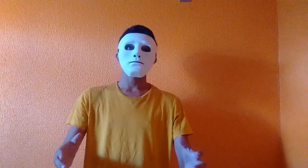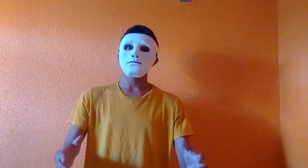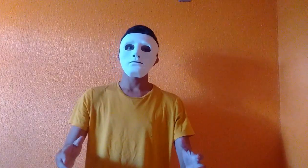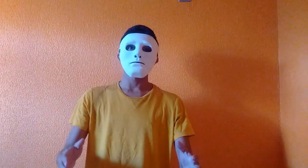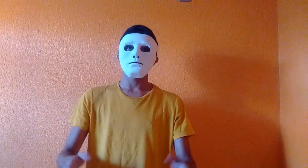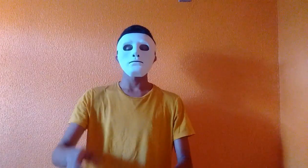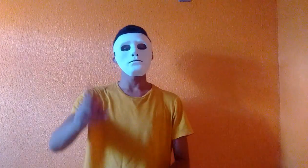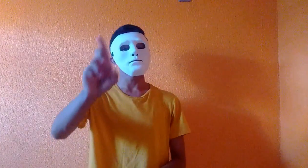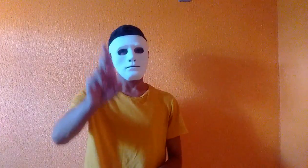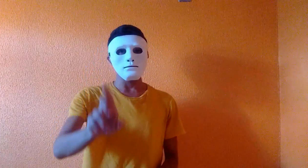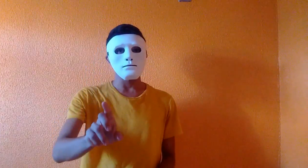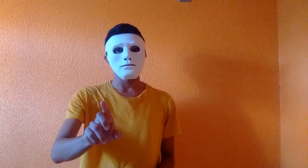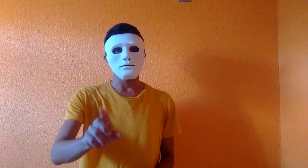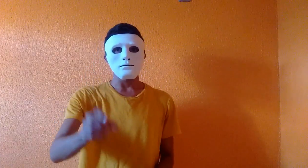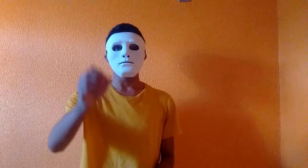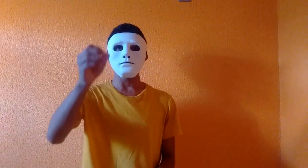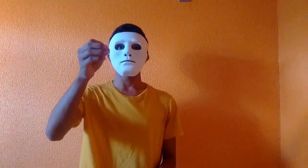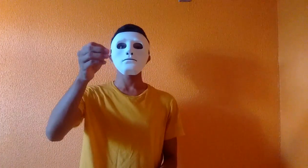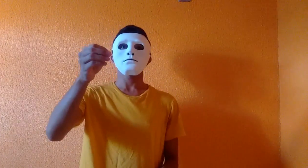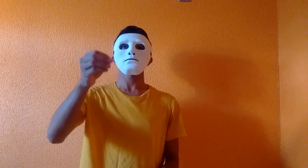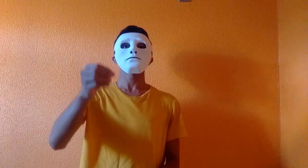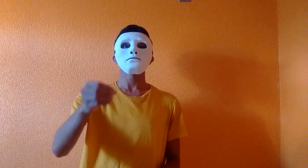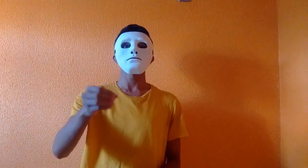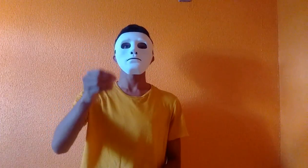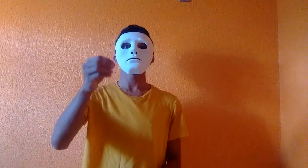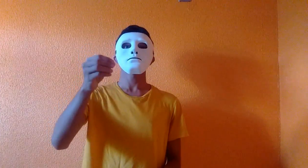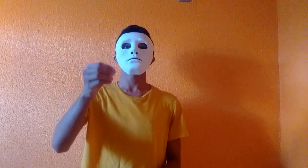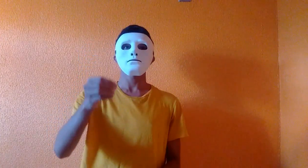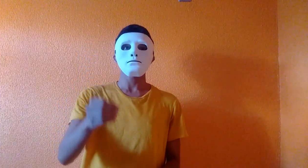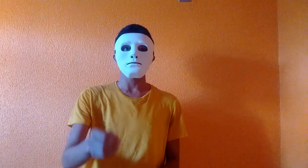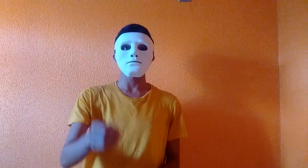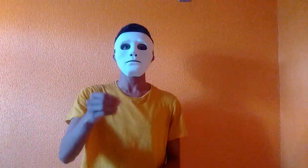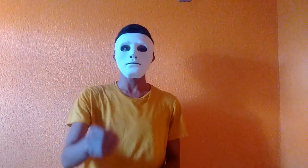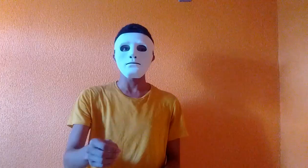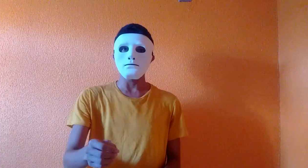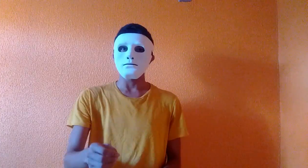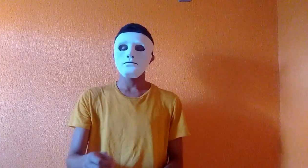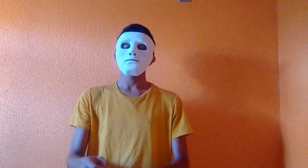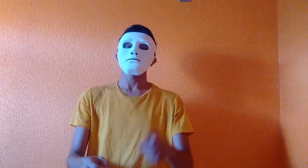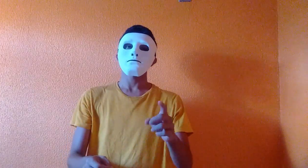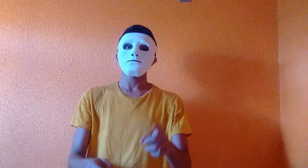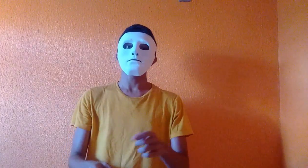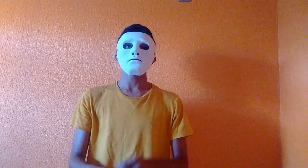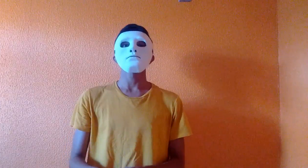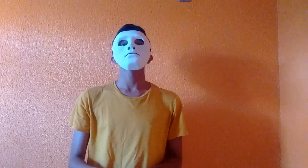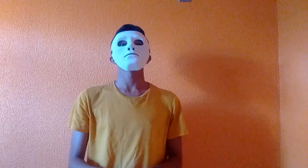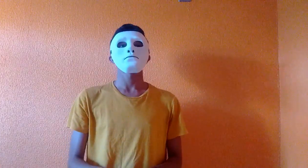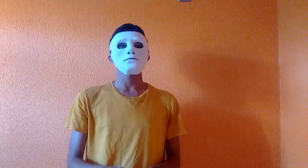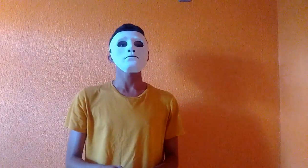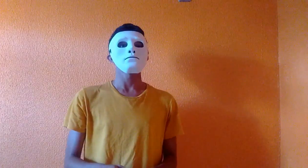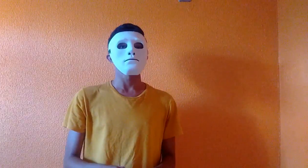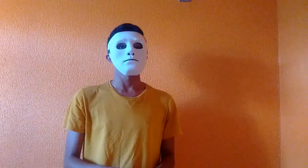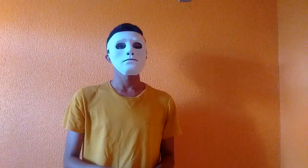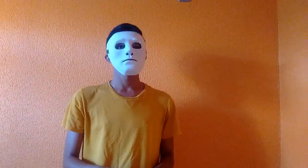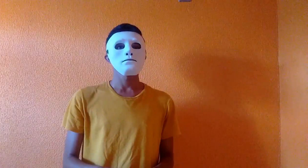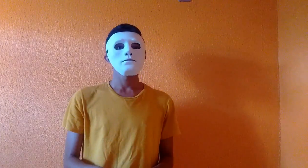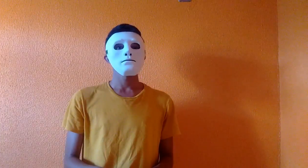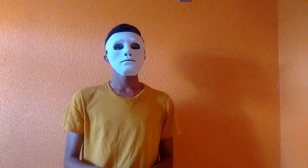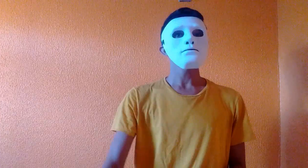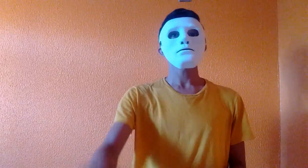com água não basta. É preciso realizar uma desinfecção química para eliminar os micro-organismos. E o que